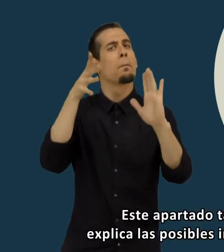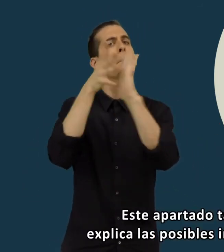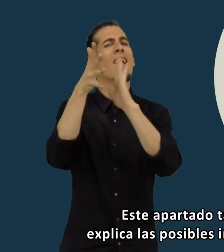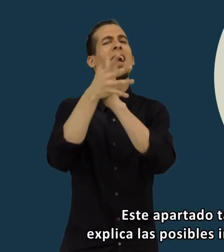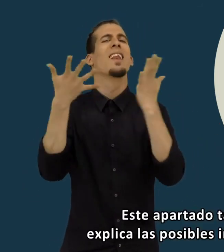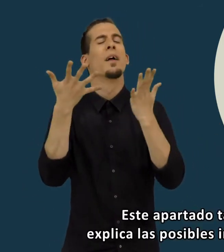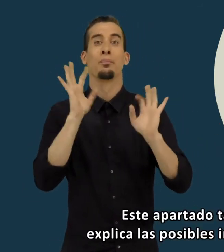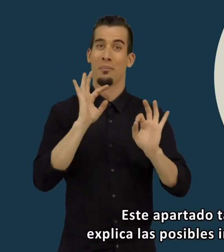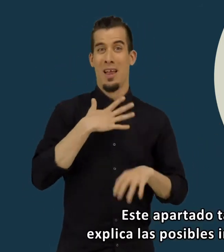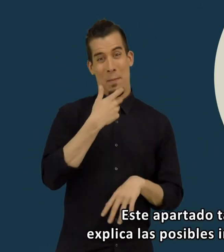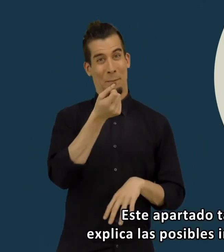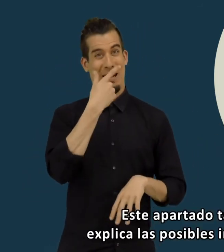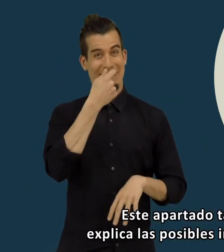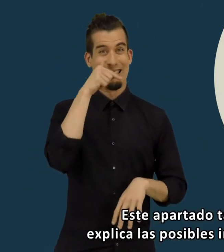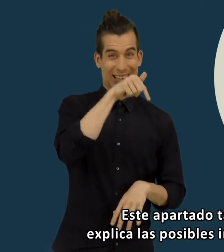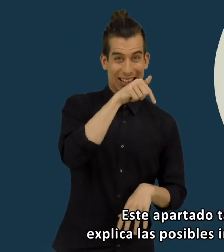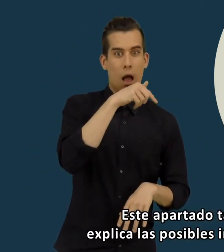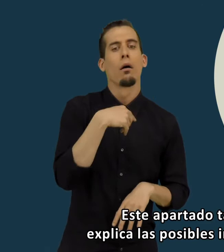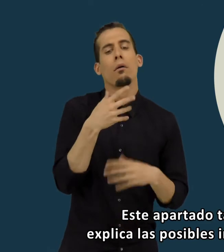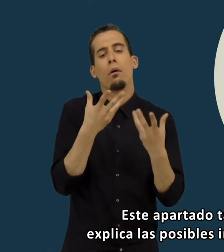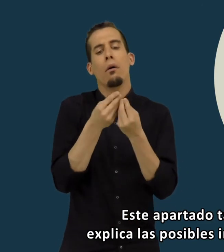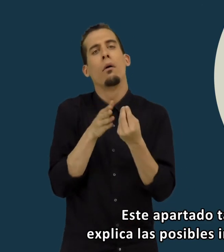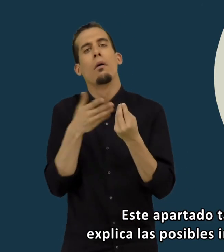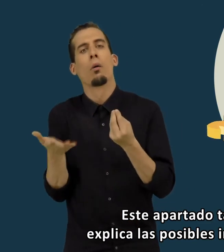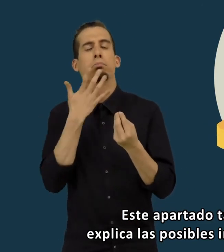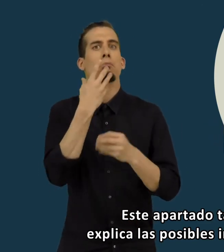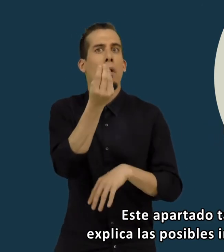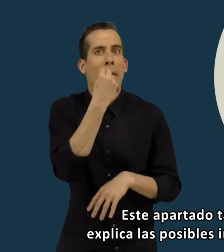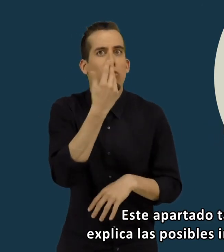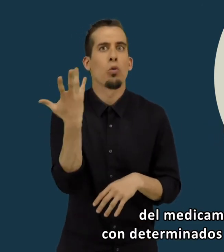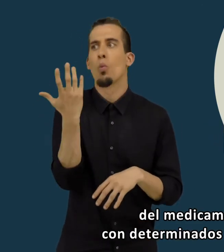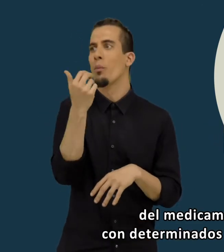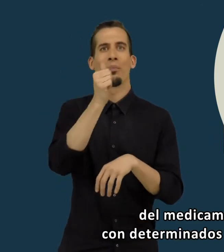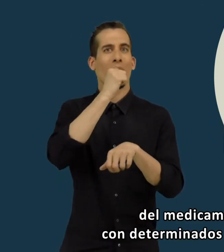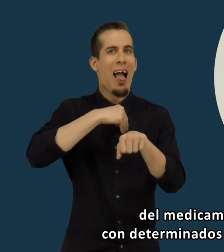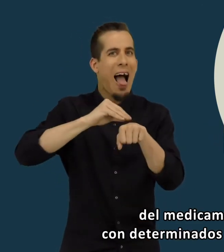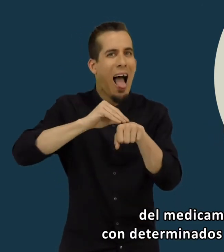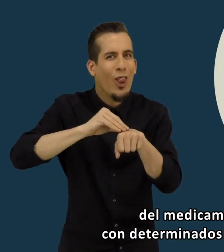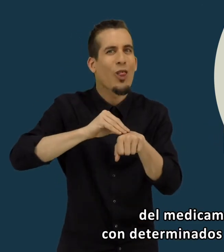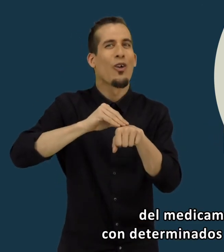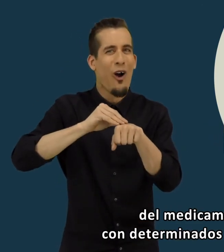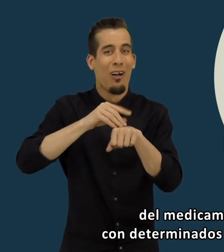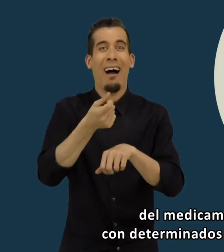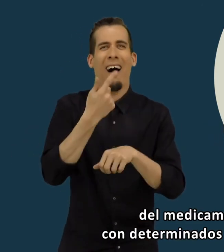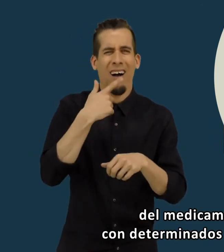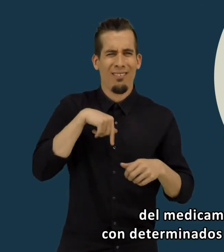Este apartado también explica las posibles interacciones del medicamento con determinados alimentos o con el